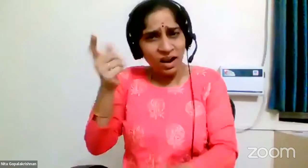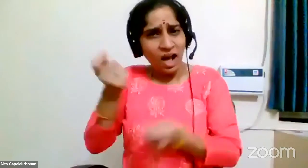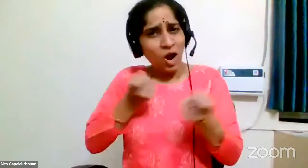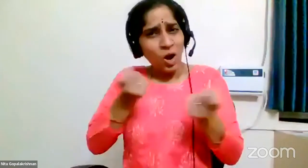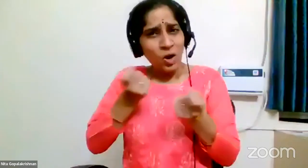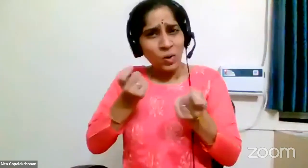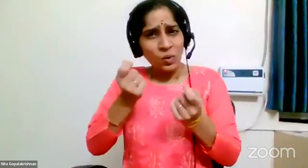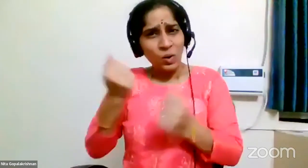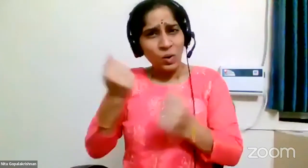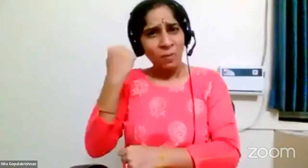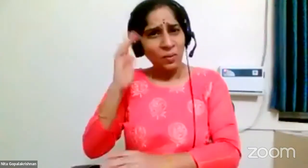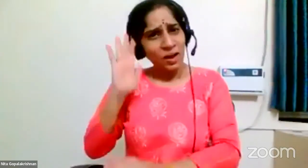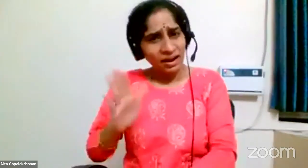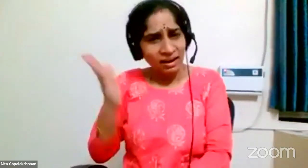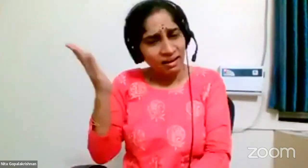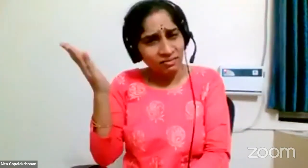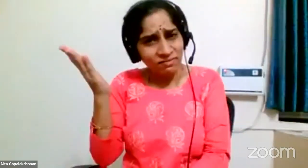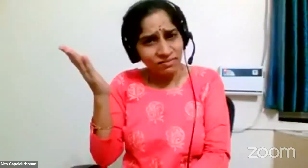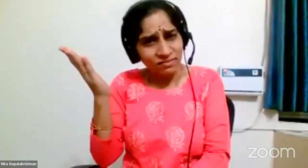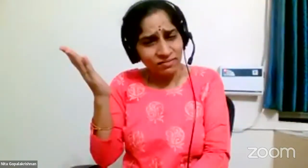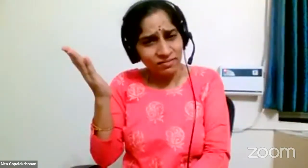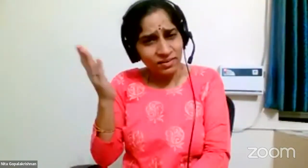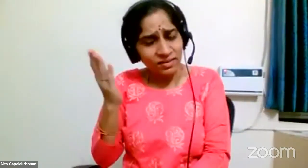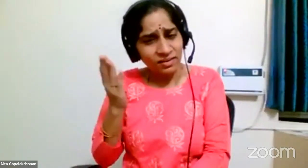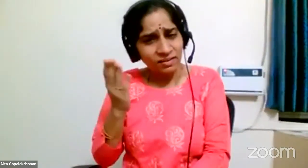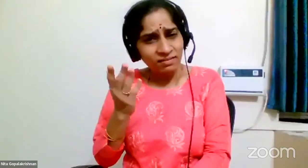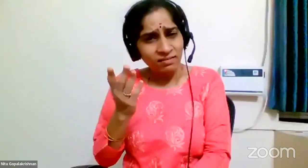ये सब तो कृष्ण की इच्छा से हो रहा है।